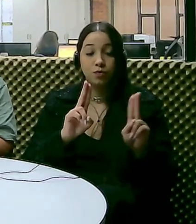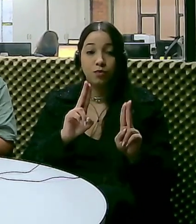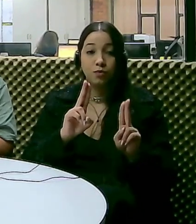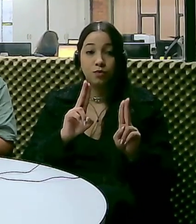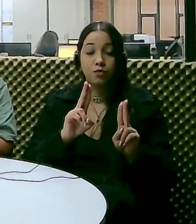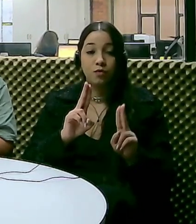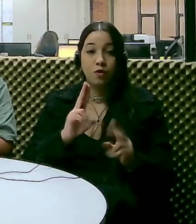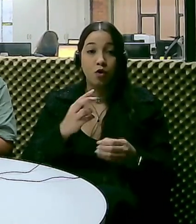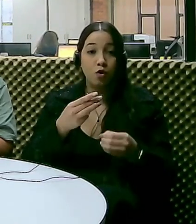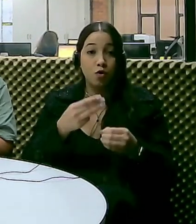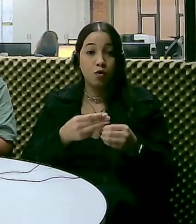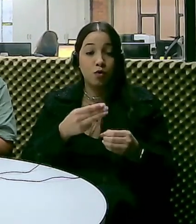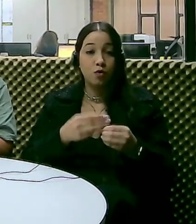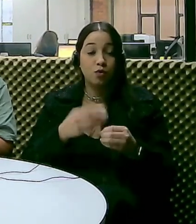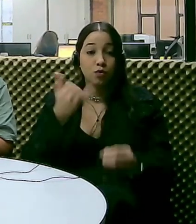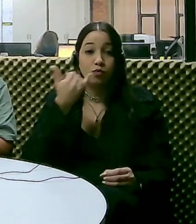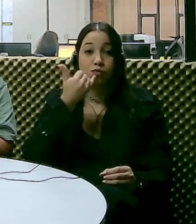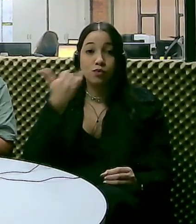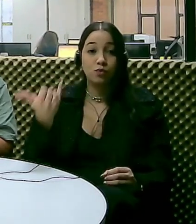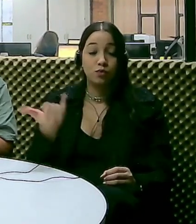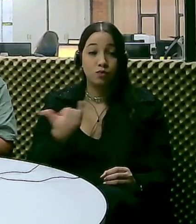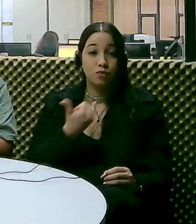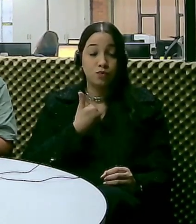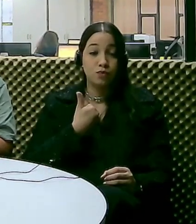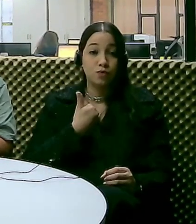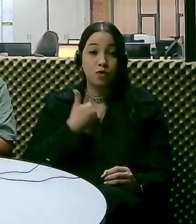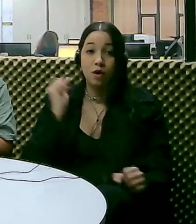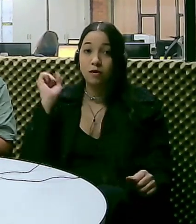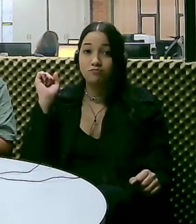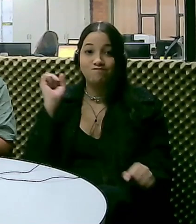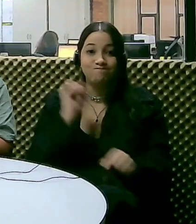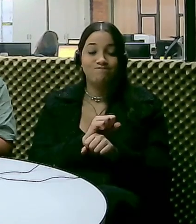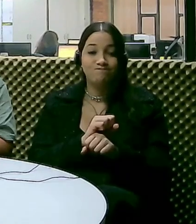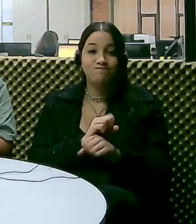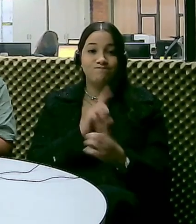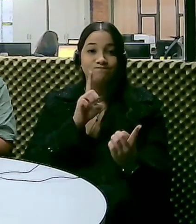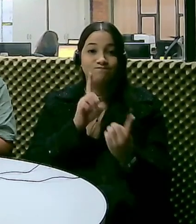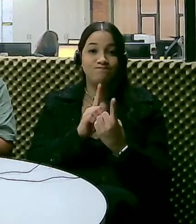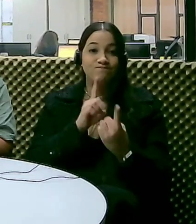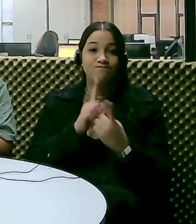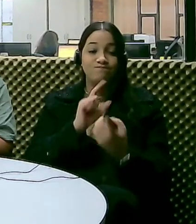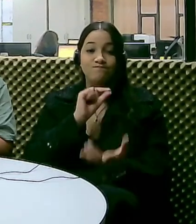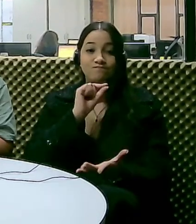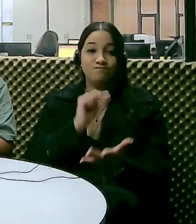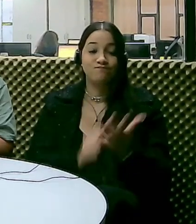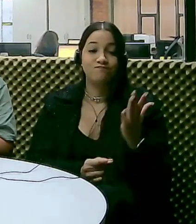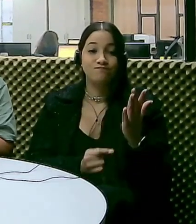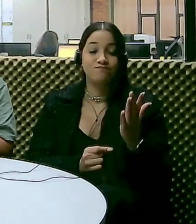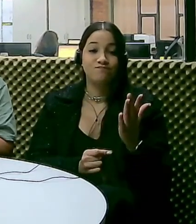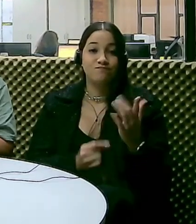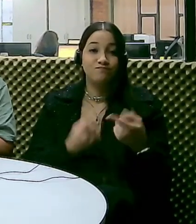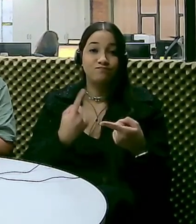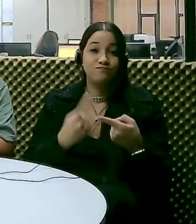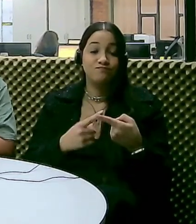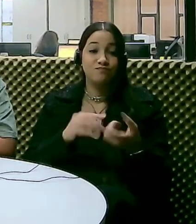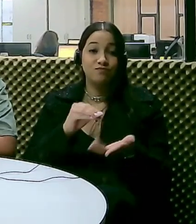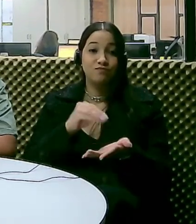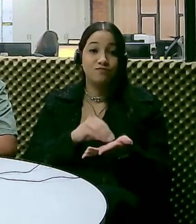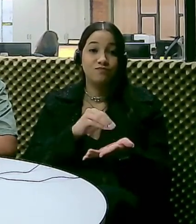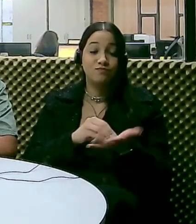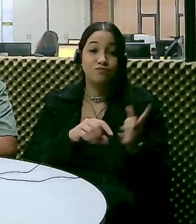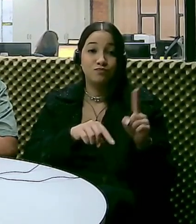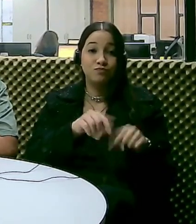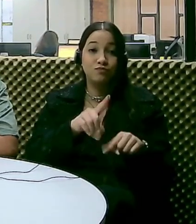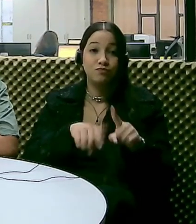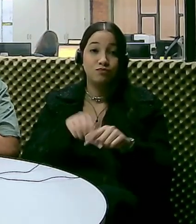regulação municipal foi informada sobre a paralisação dos atendimentos contratados devido à falta de